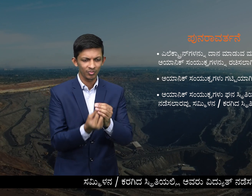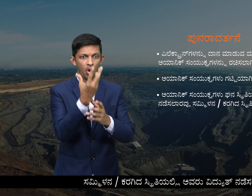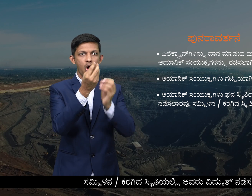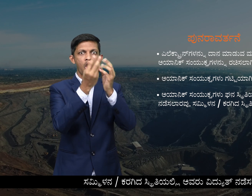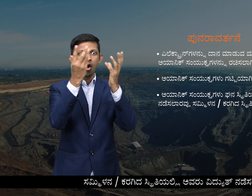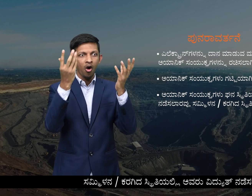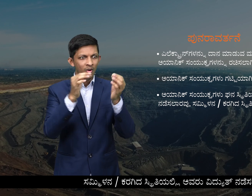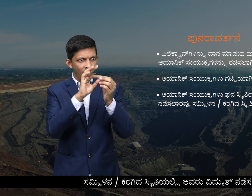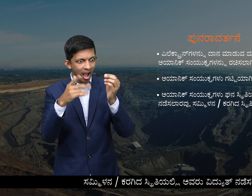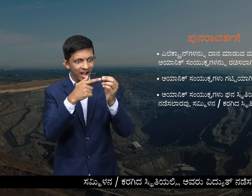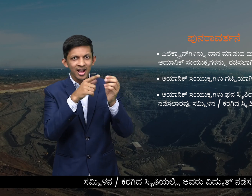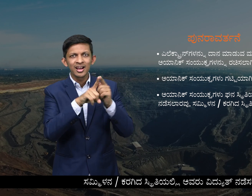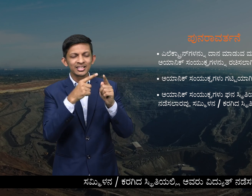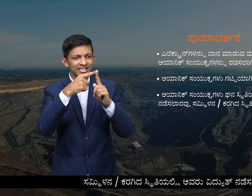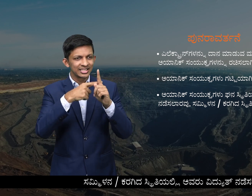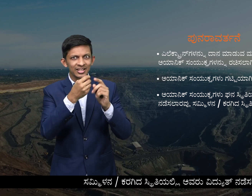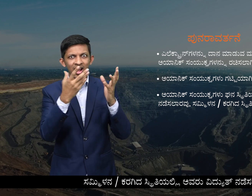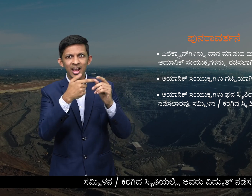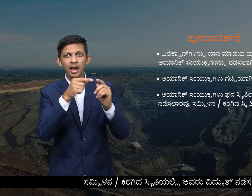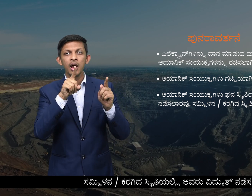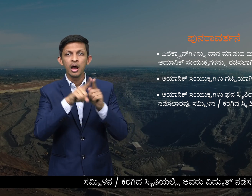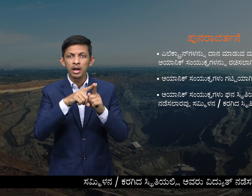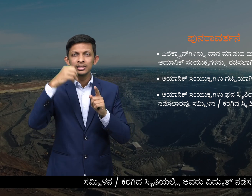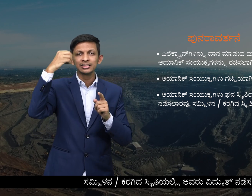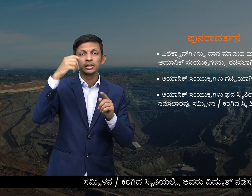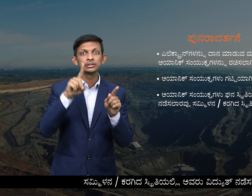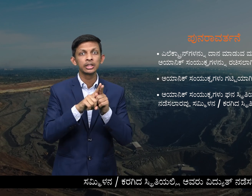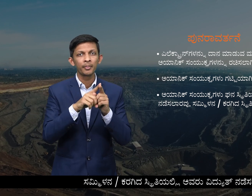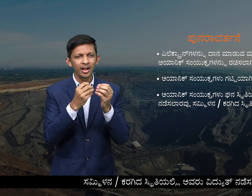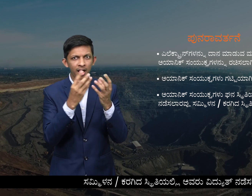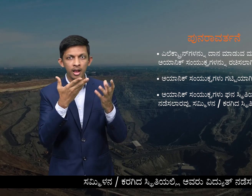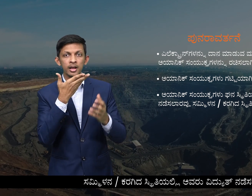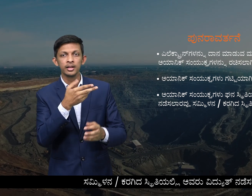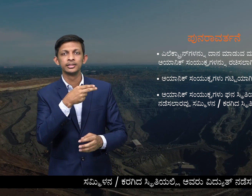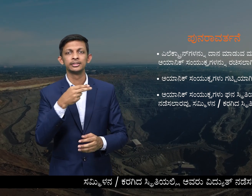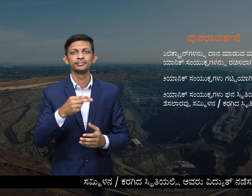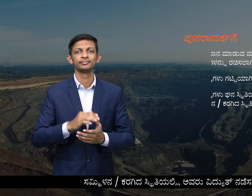ಸಮ್ಮಿಳನ ಅಥವಾ ಕರಗಿದ ಸ್ಥಿತಿಯಲ್ಲಿ ಅವು ವಿದ್ಯುತ್ ನಡೆಸಬಹುದು.